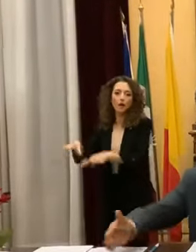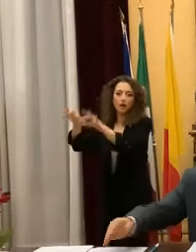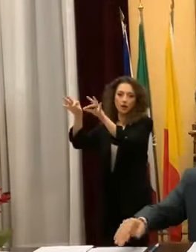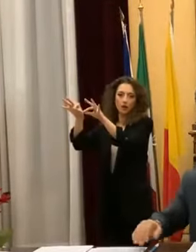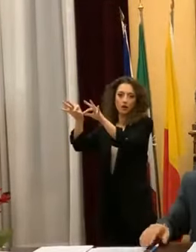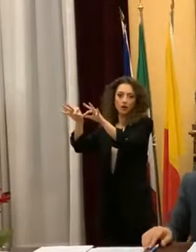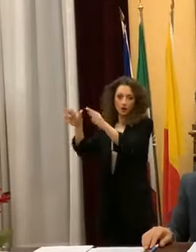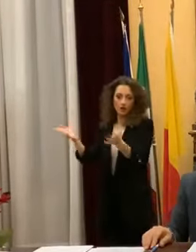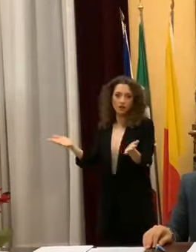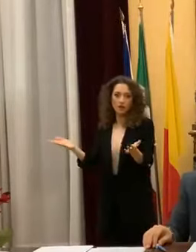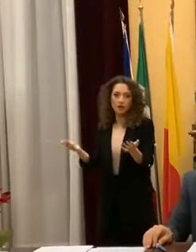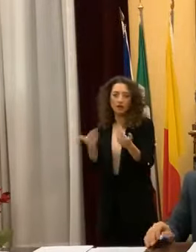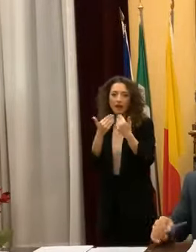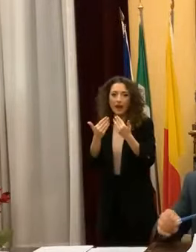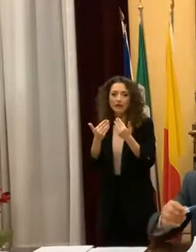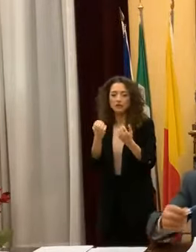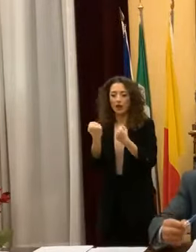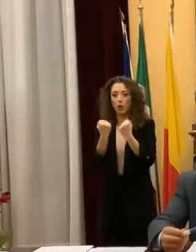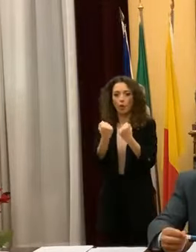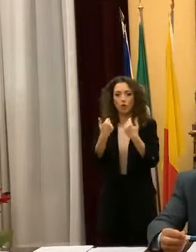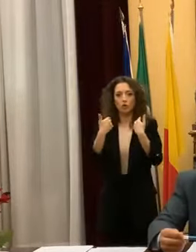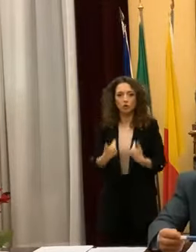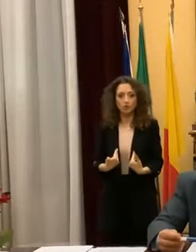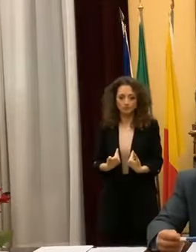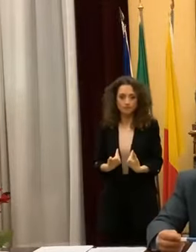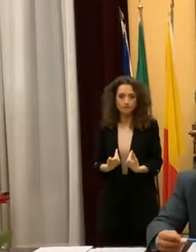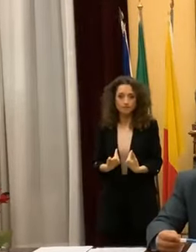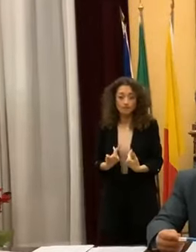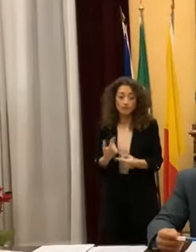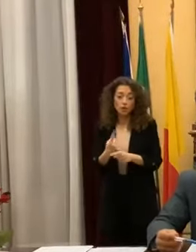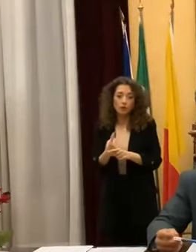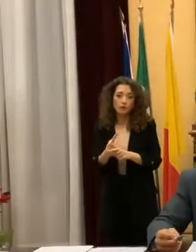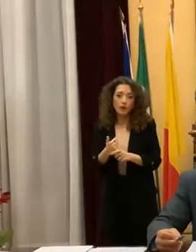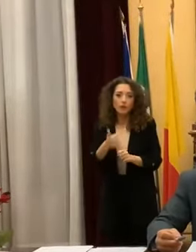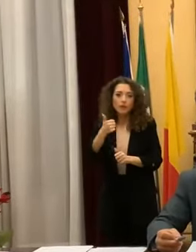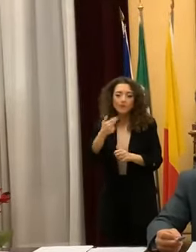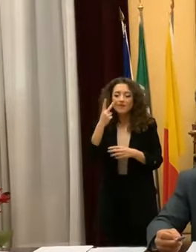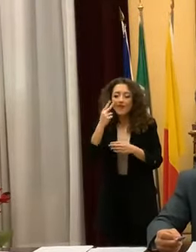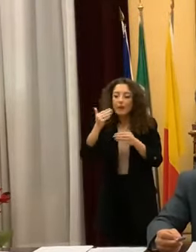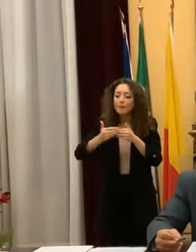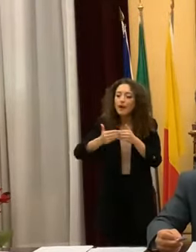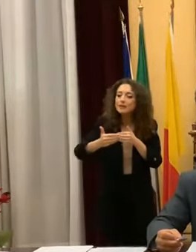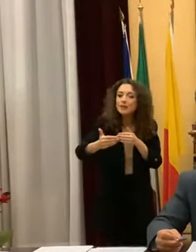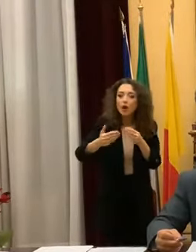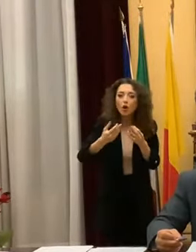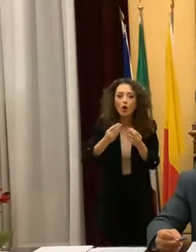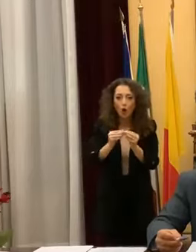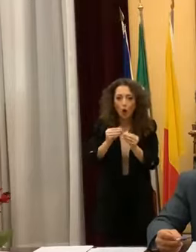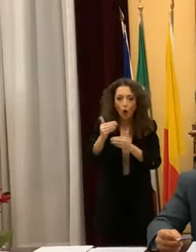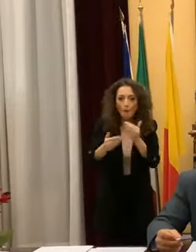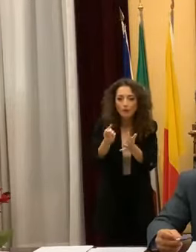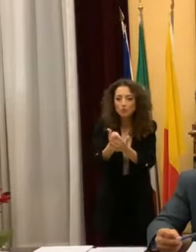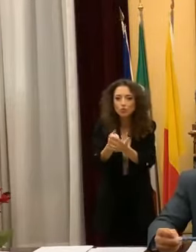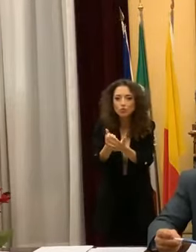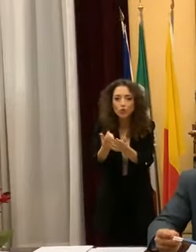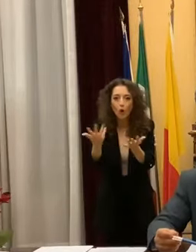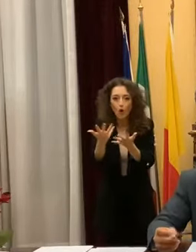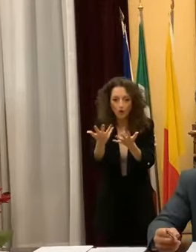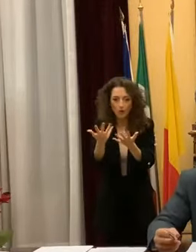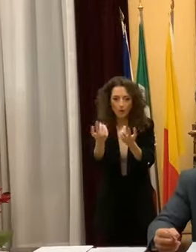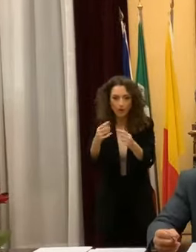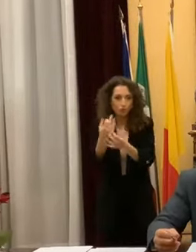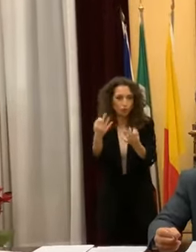prima affrontare alcuni passaggi intermedi, perché è giusto che la città sappia anche perché